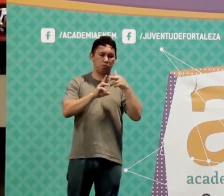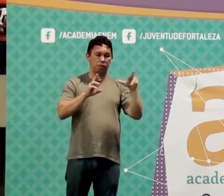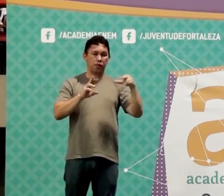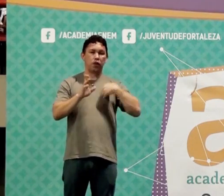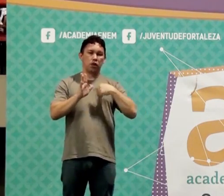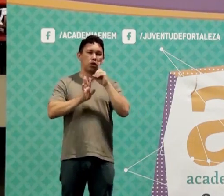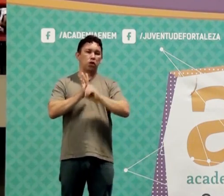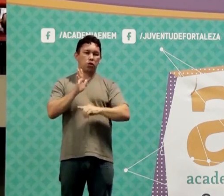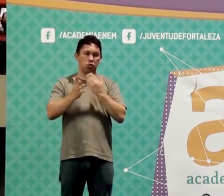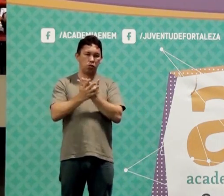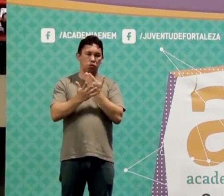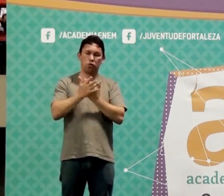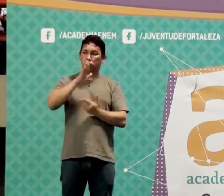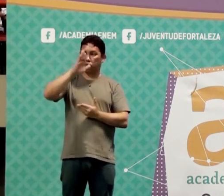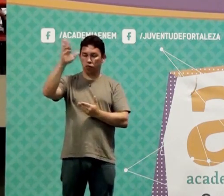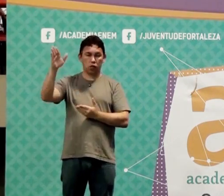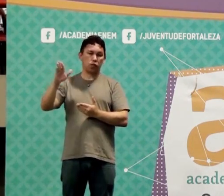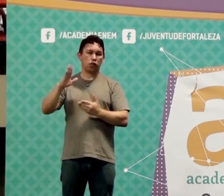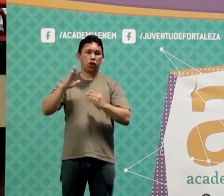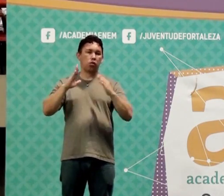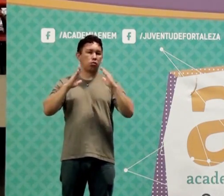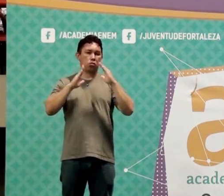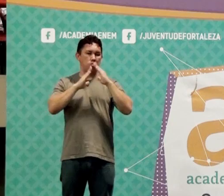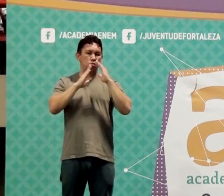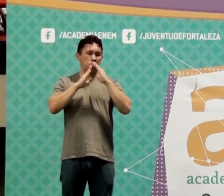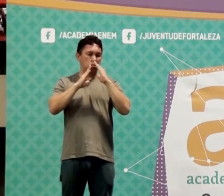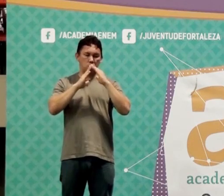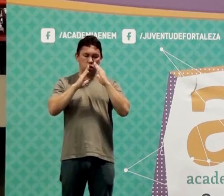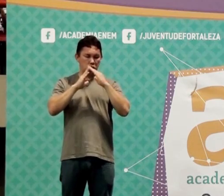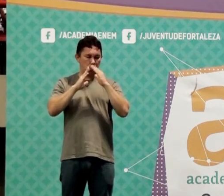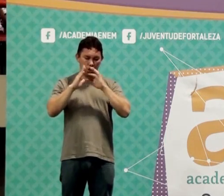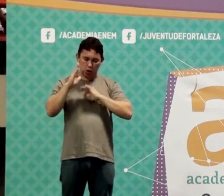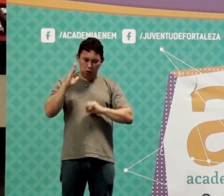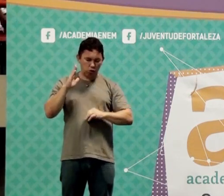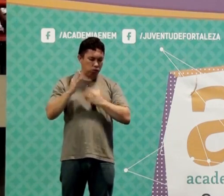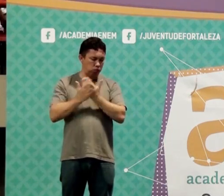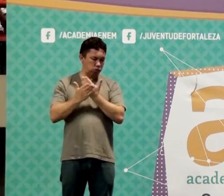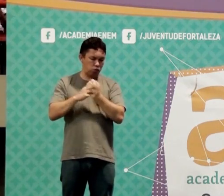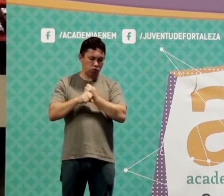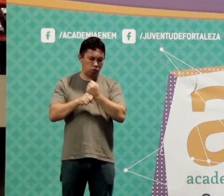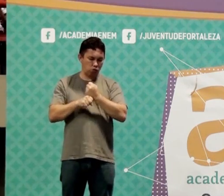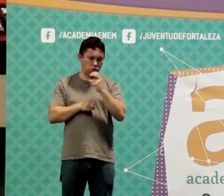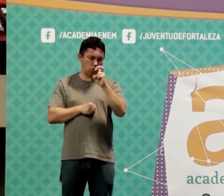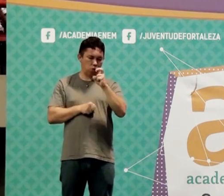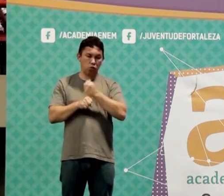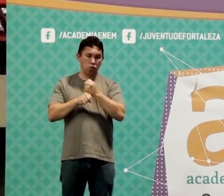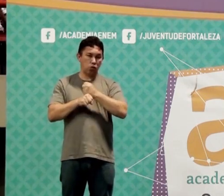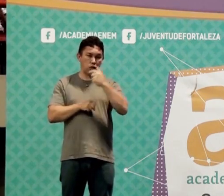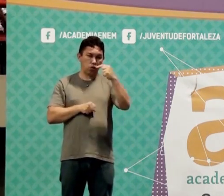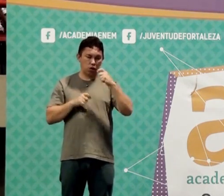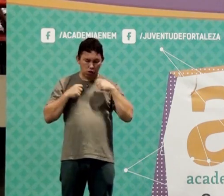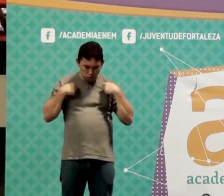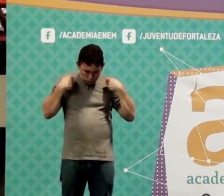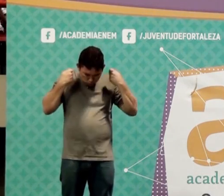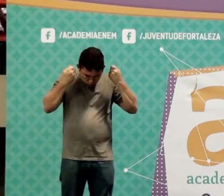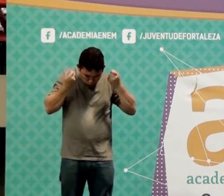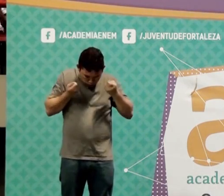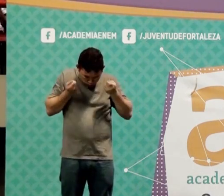foram para as cruzadas e não voltaram. Aí eles só foram também, tá certo? A maioria virou escravo lá no Oriente Médio. Agora as crianças estão o tempo